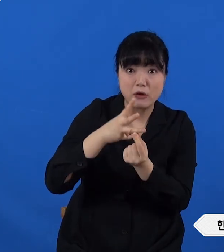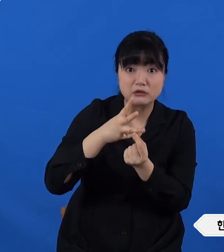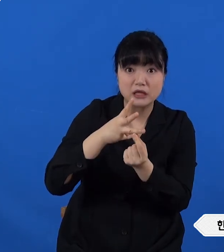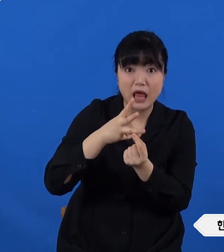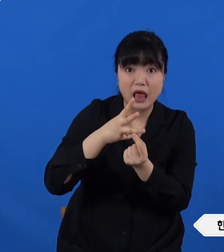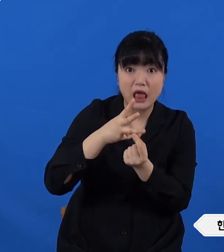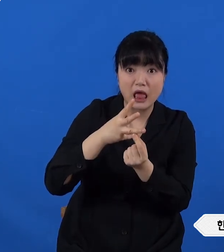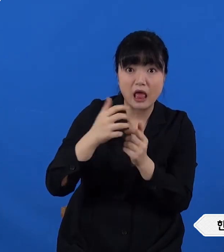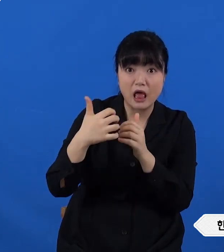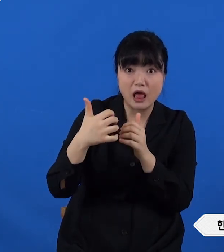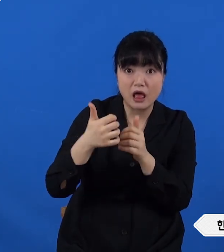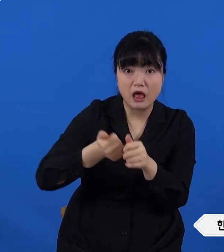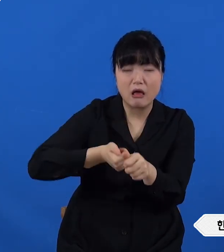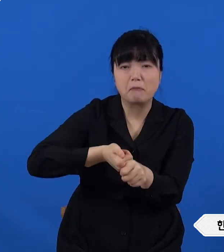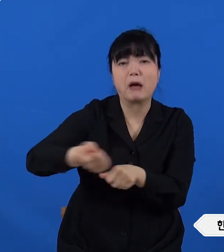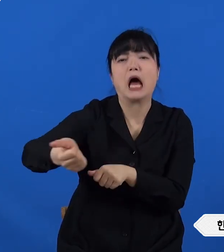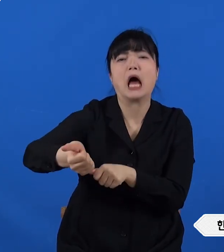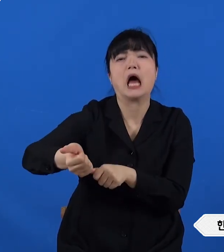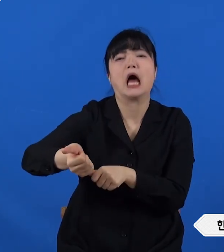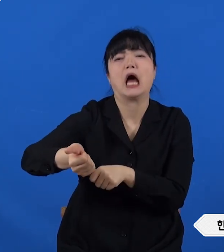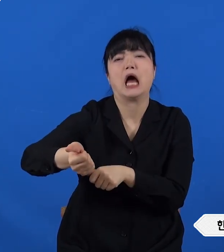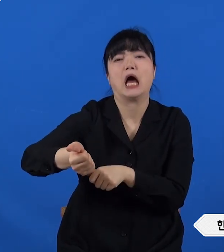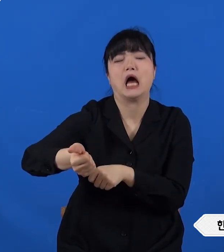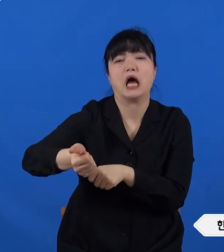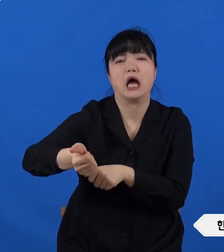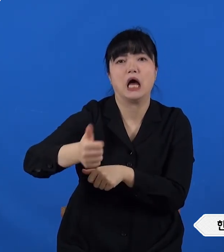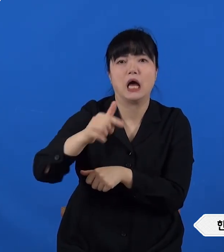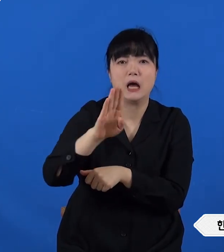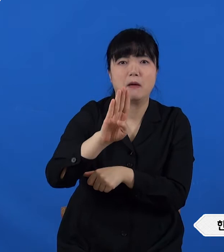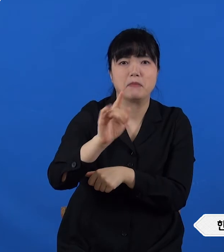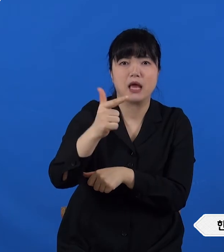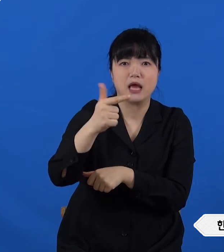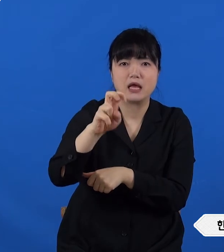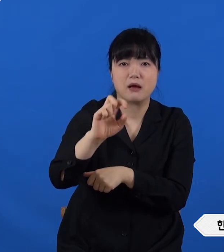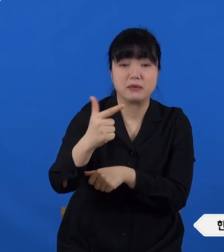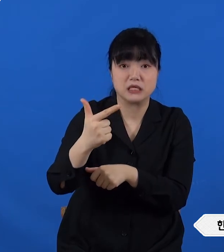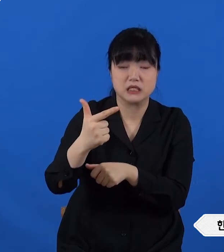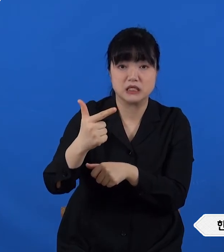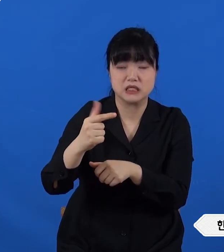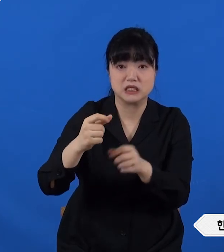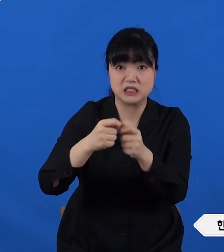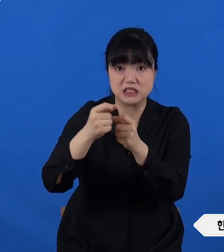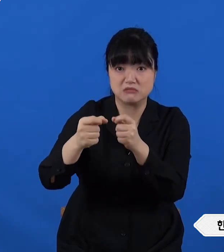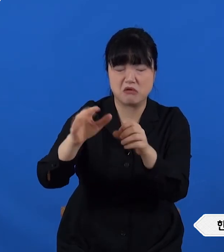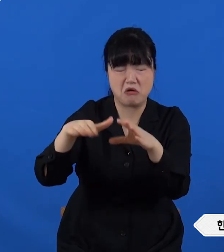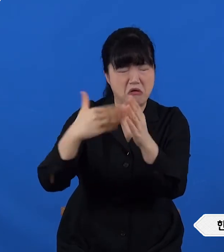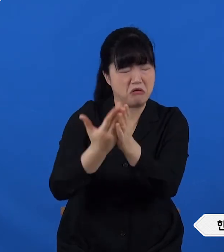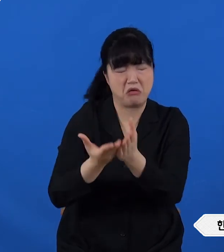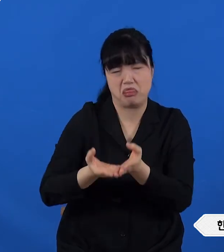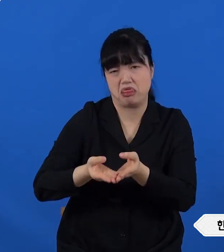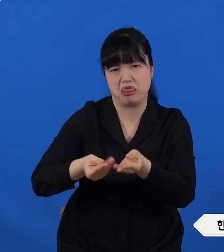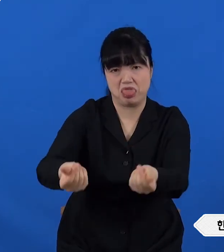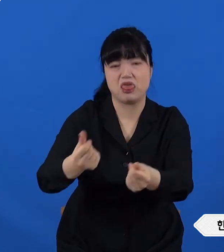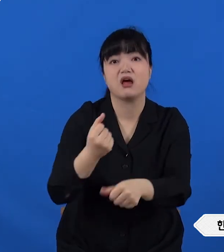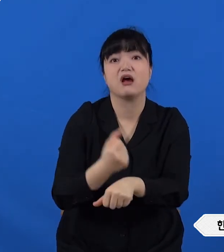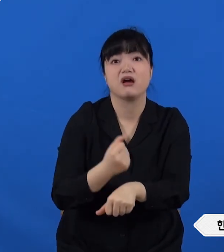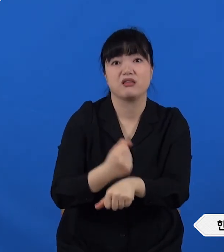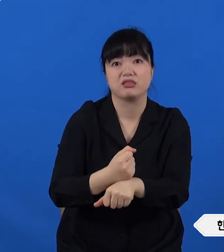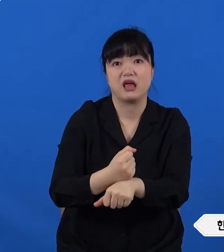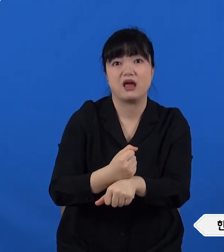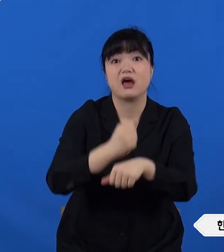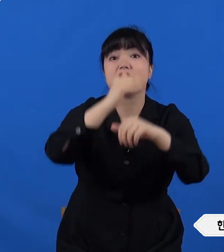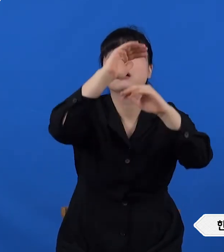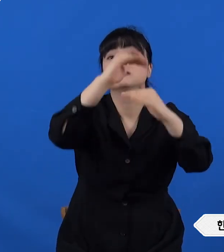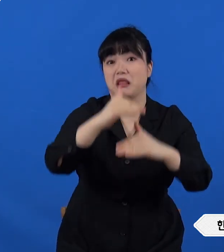전투에서 이스라엘 연합군이 승리를 거두고 베냐민 지파를 완전히 몰살을 시켜버렸다. 그게 이제